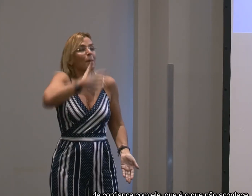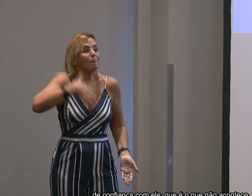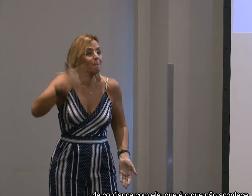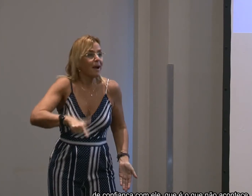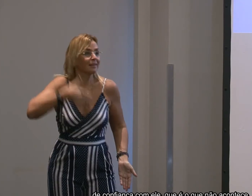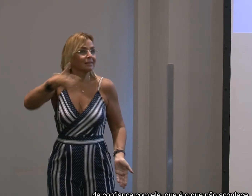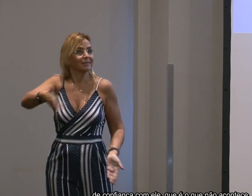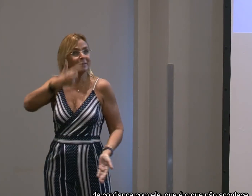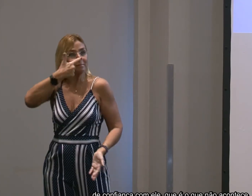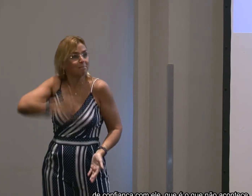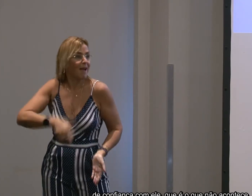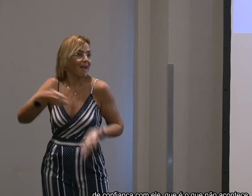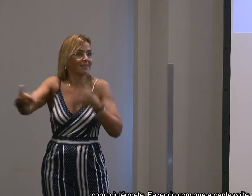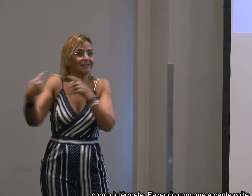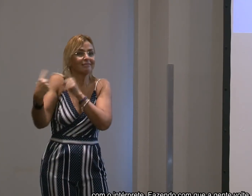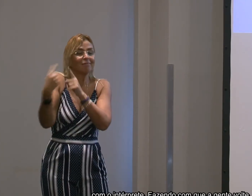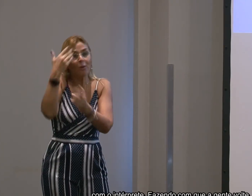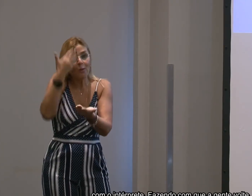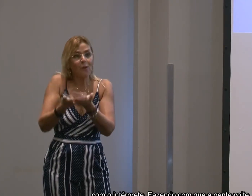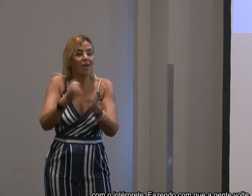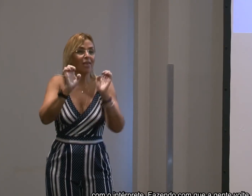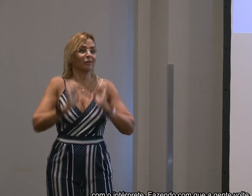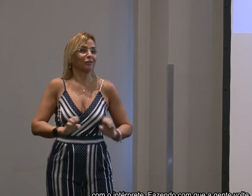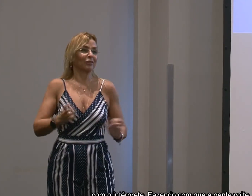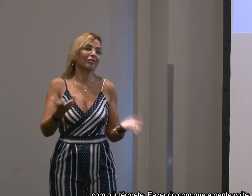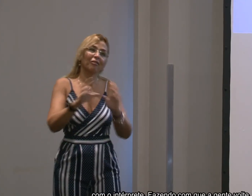com ele, que é o que não acontece com o intérprete, e o que faz com que a gente